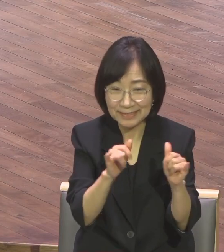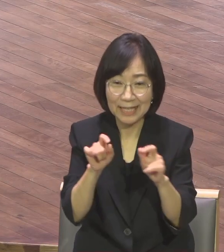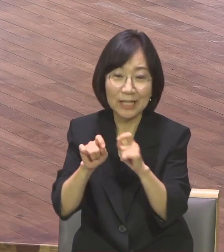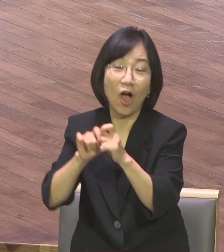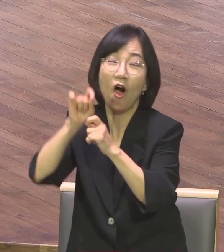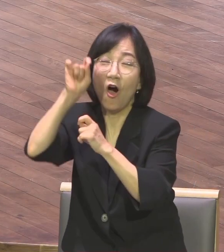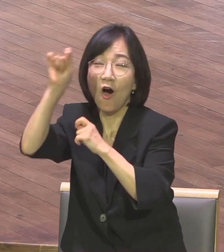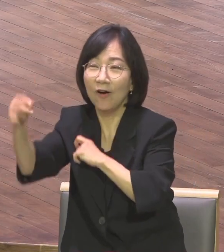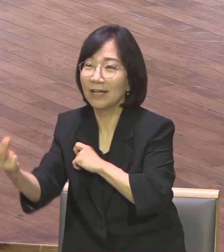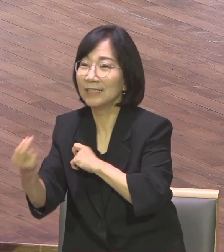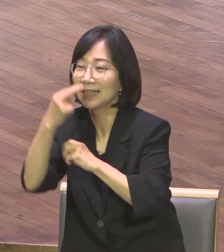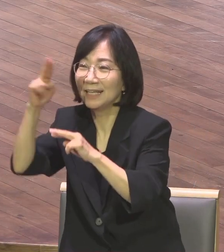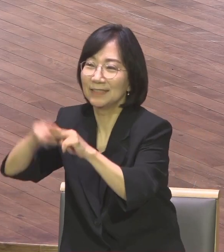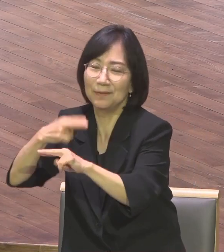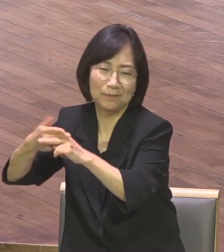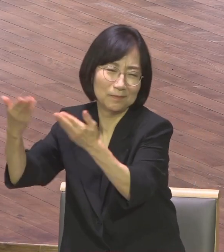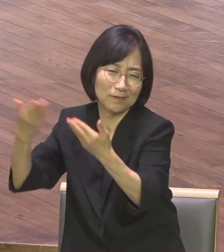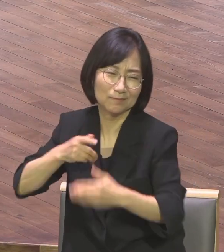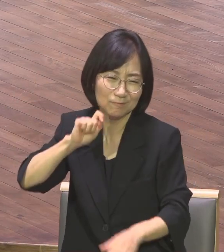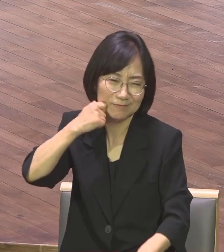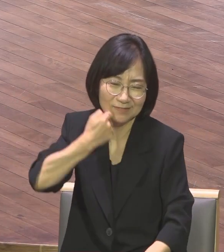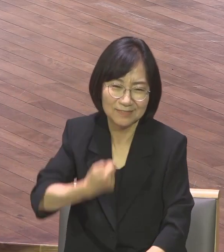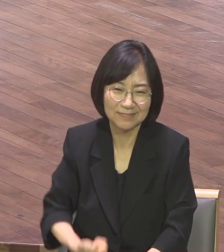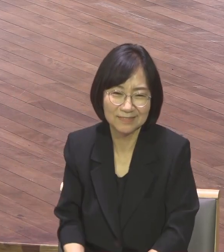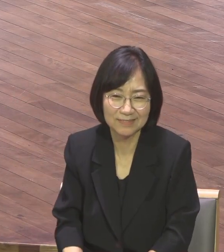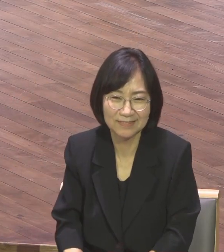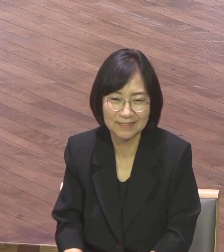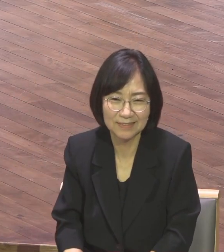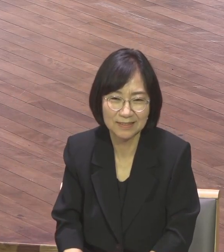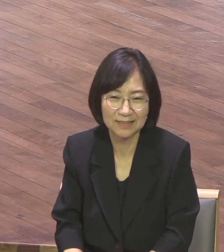영생에 대한 선물을 얻을 수 없다.